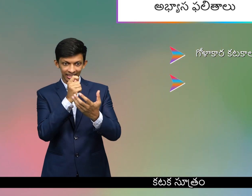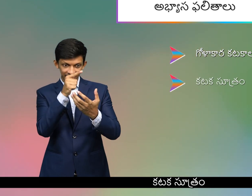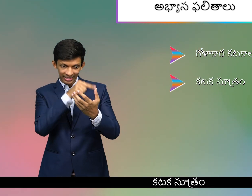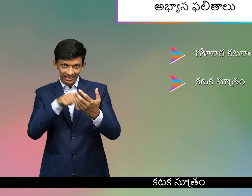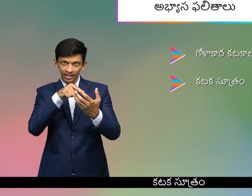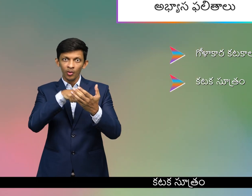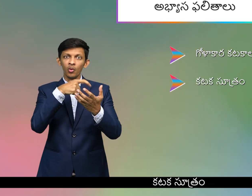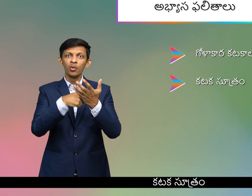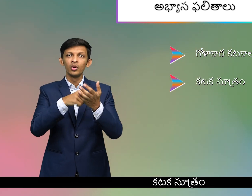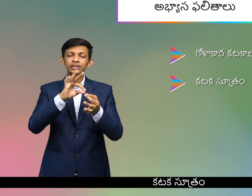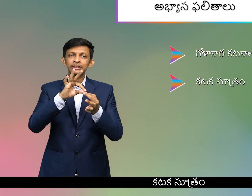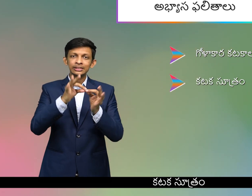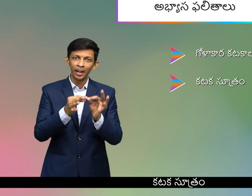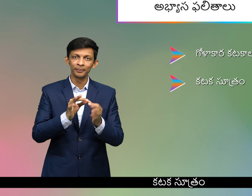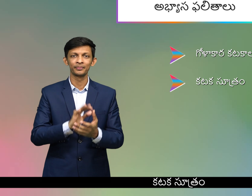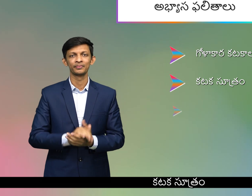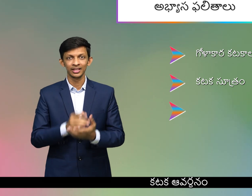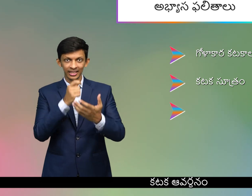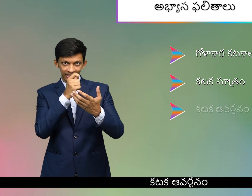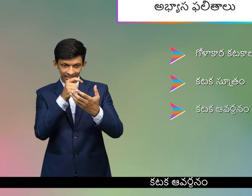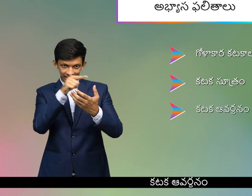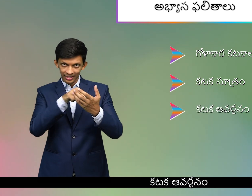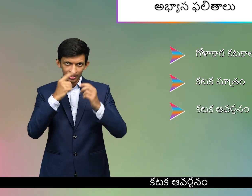కటక సూత్రం, కటక ఆవర్ధనం,